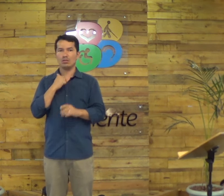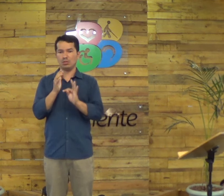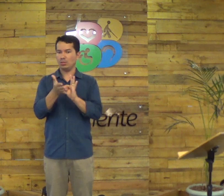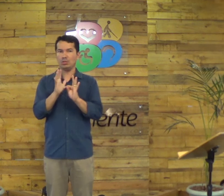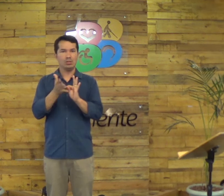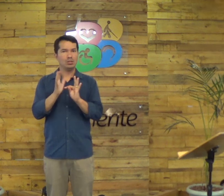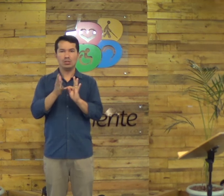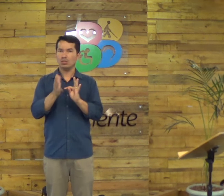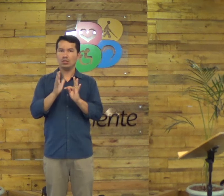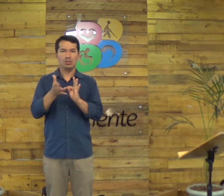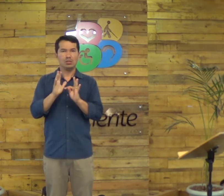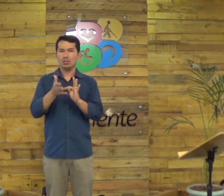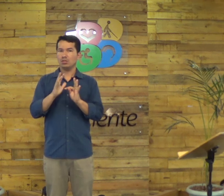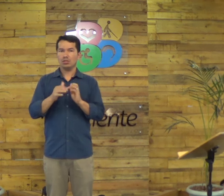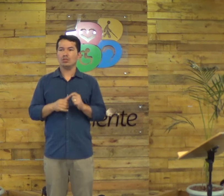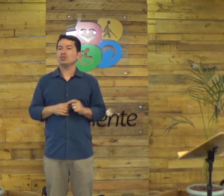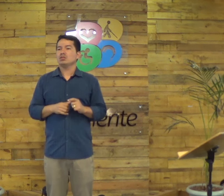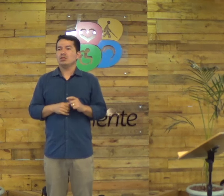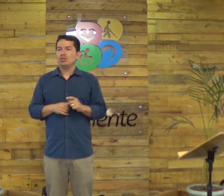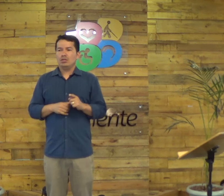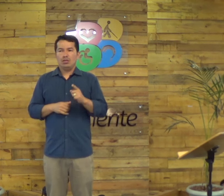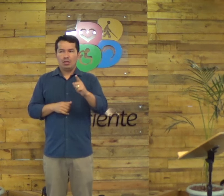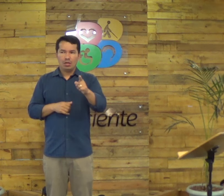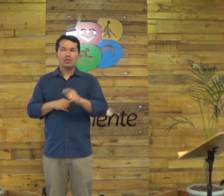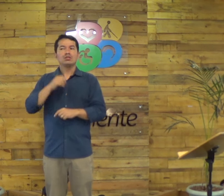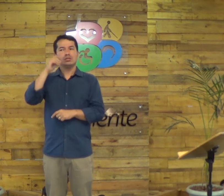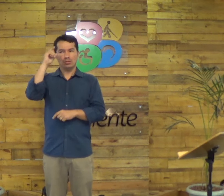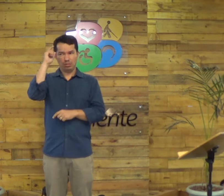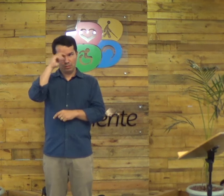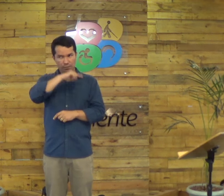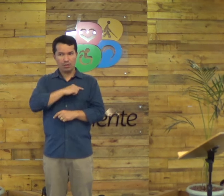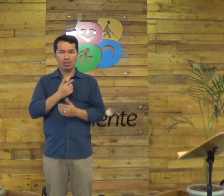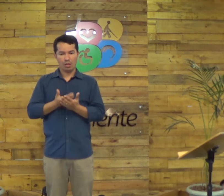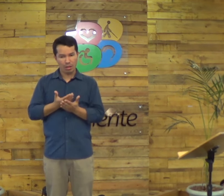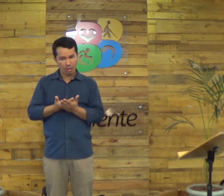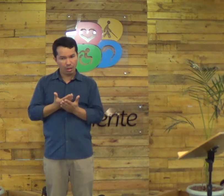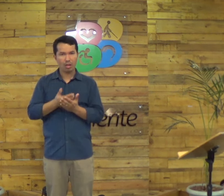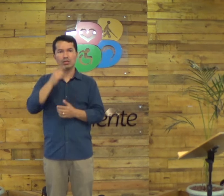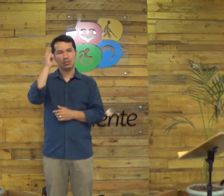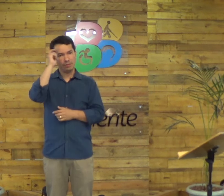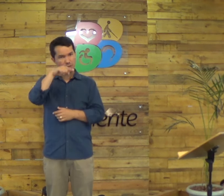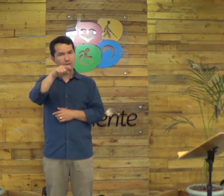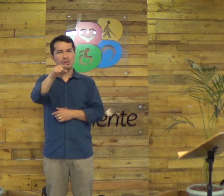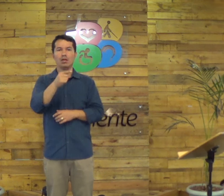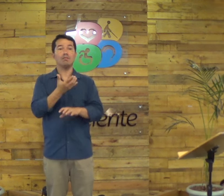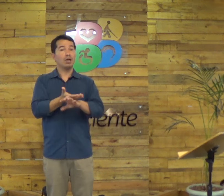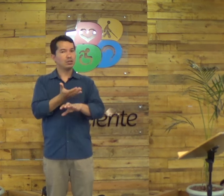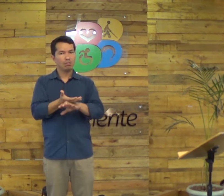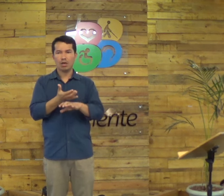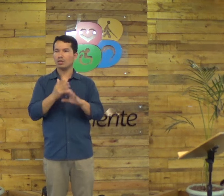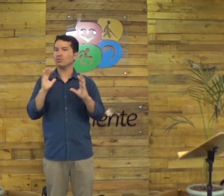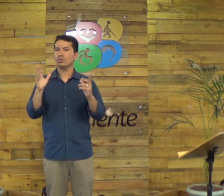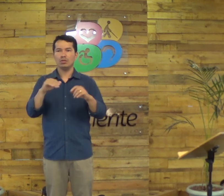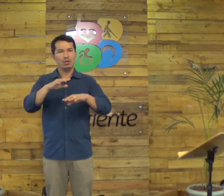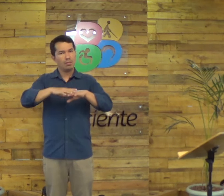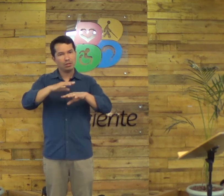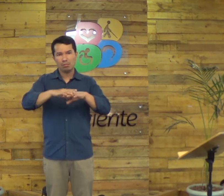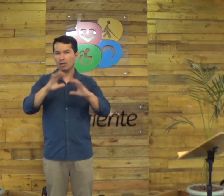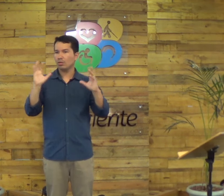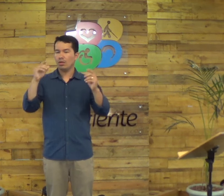e ele tem uma vontade, assim, né, começou o Teolivras, ele tem vontade de aprender, porque não é fácil estudar, ele sabe, as matérias são